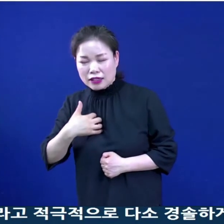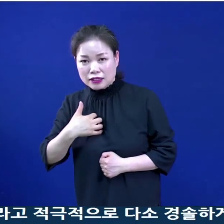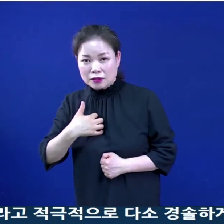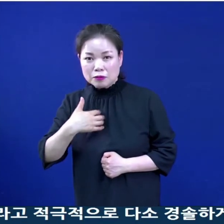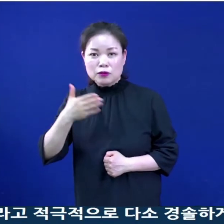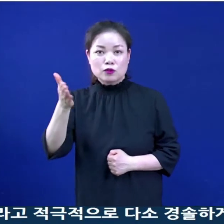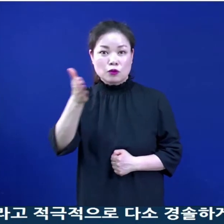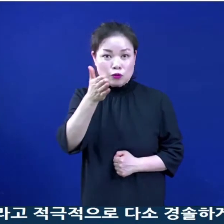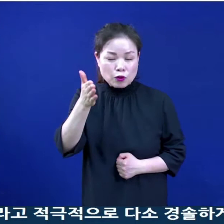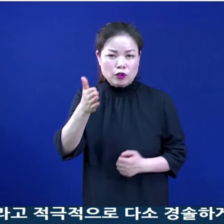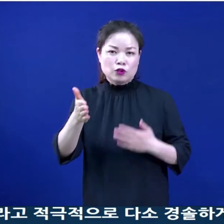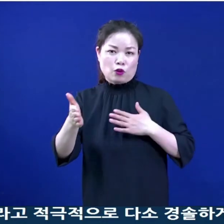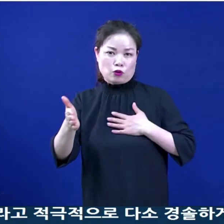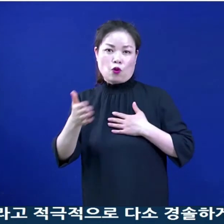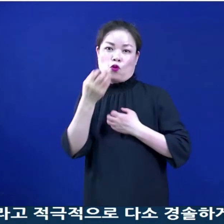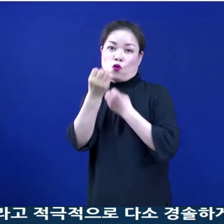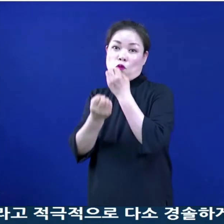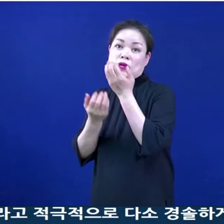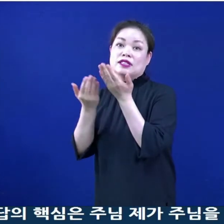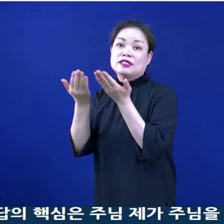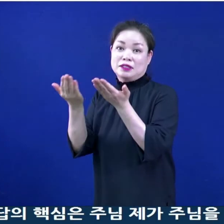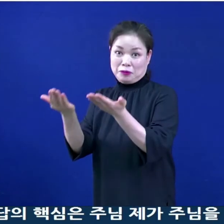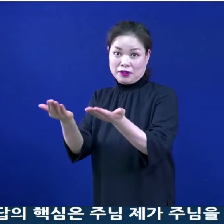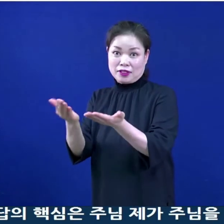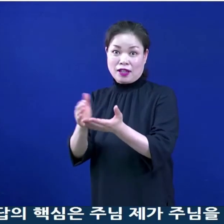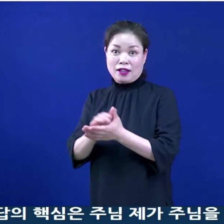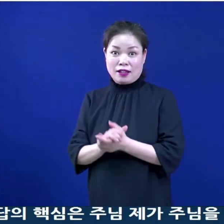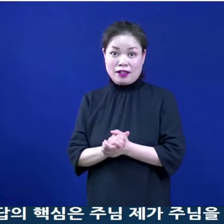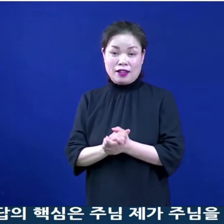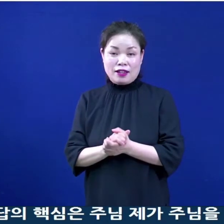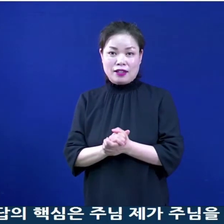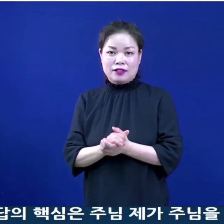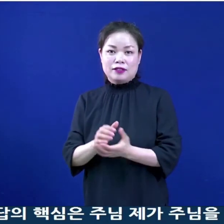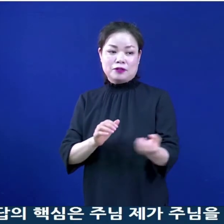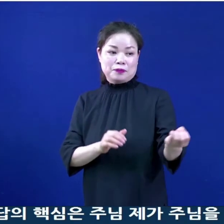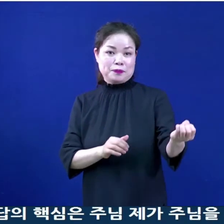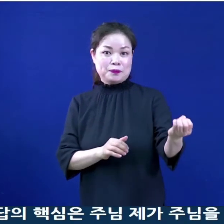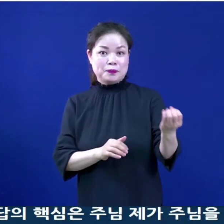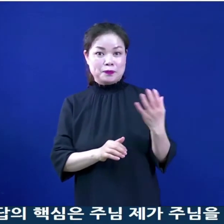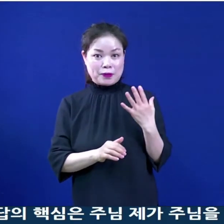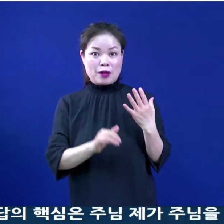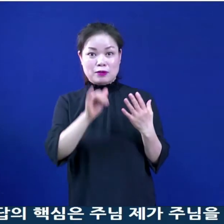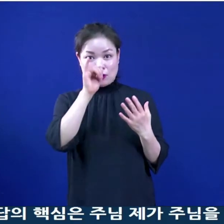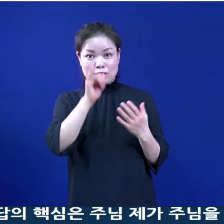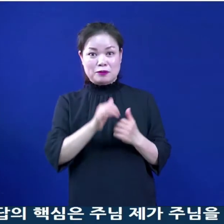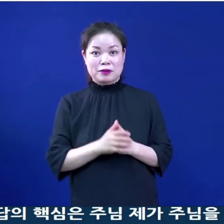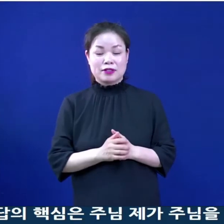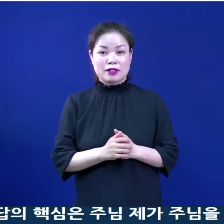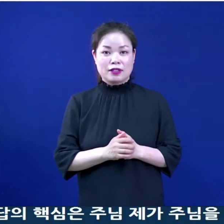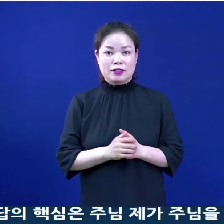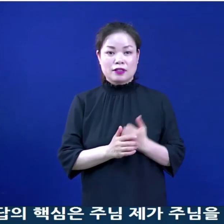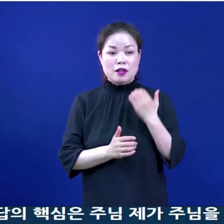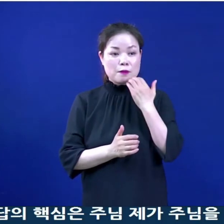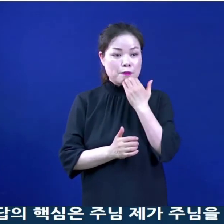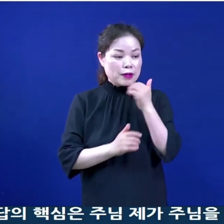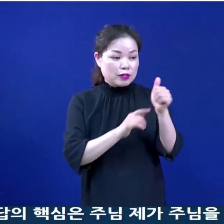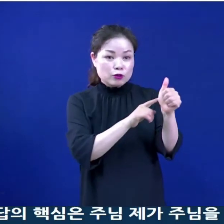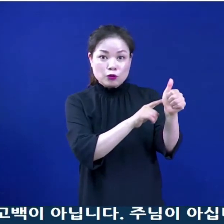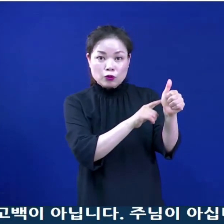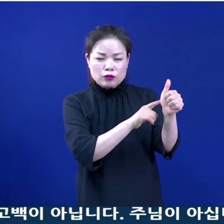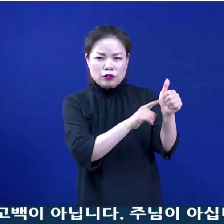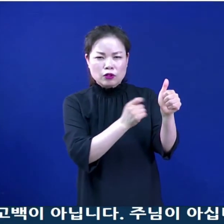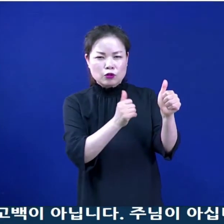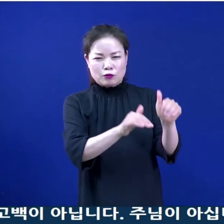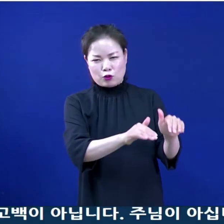것만큼 제가 고백하는 겁니다. 이렇게 답을 하고 있다는 사실입니다. 베드로는